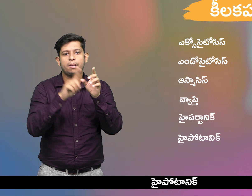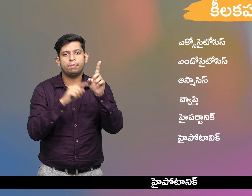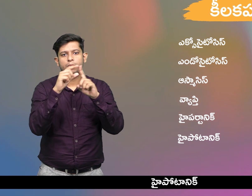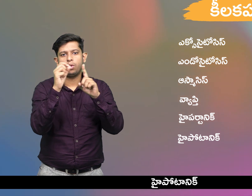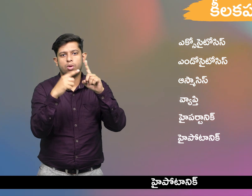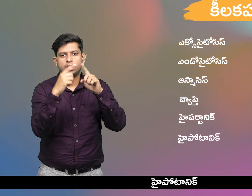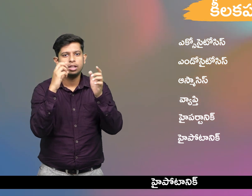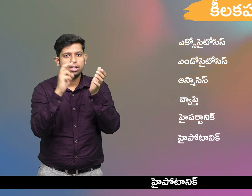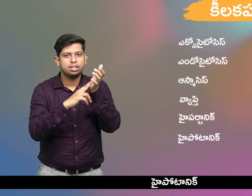హైపోటోనిక్.